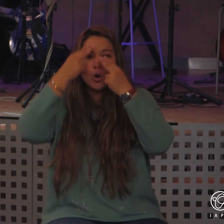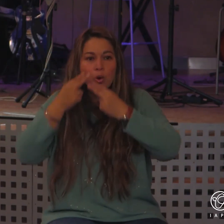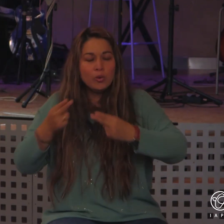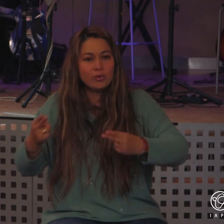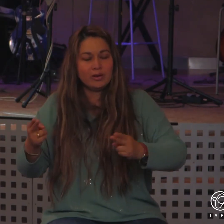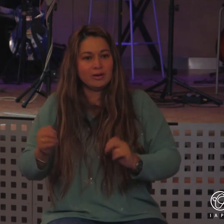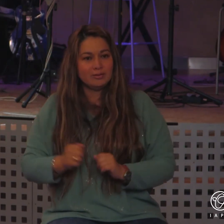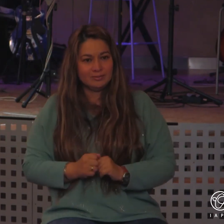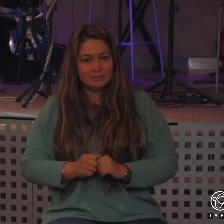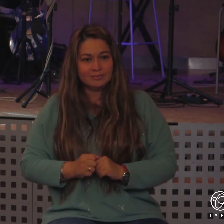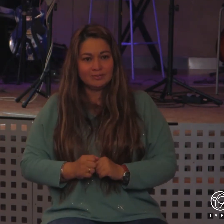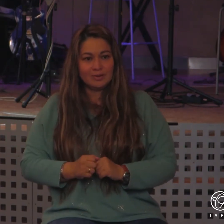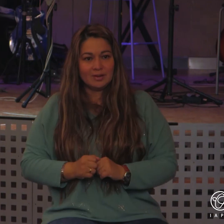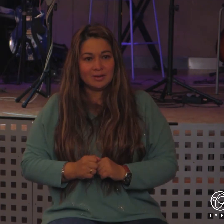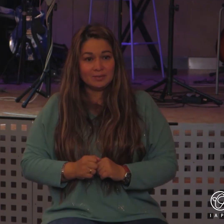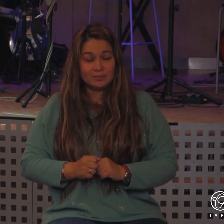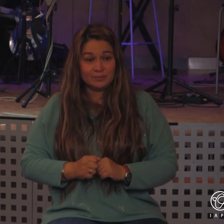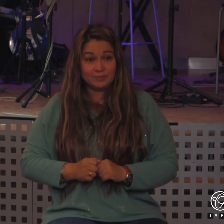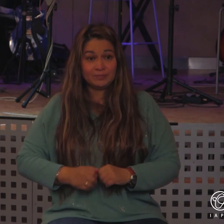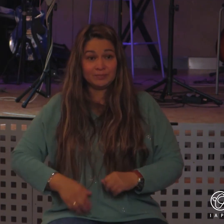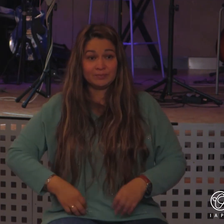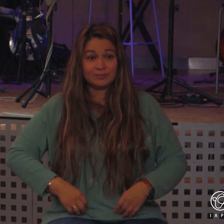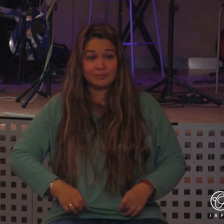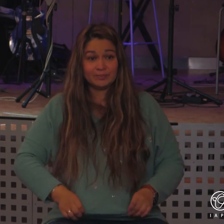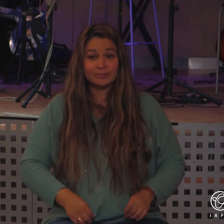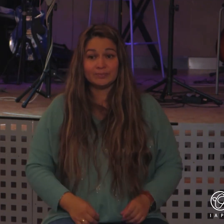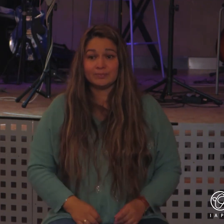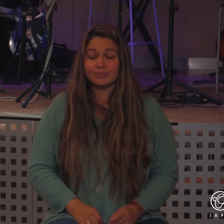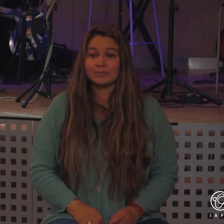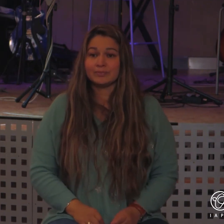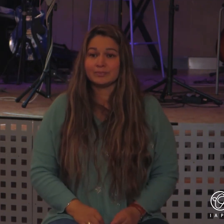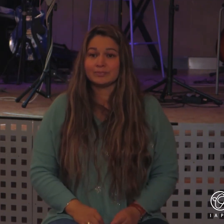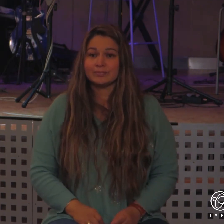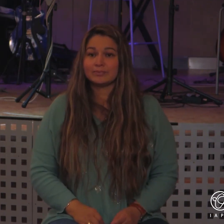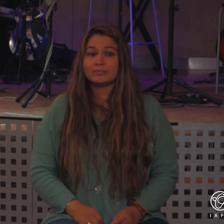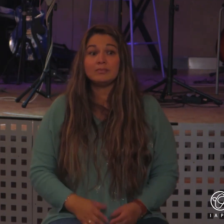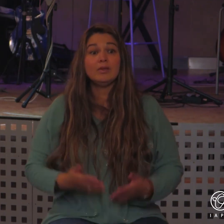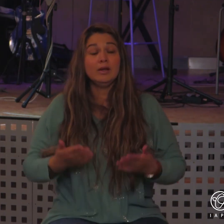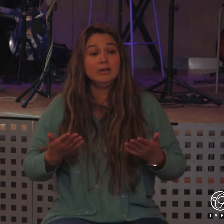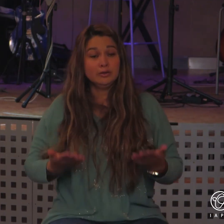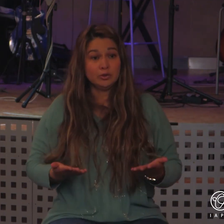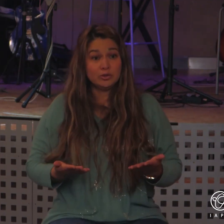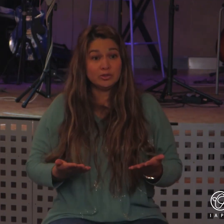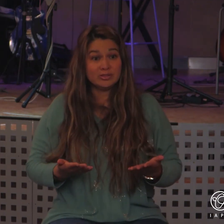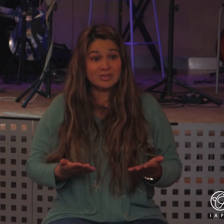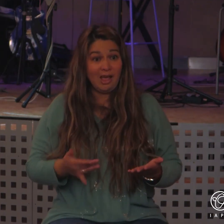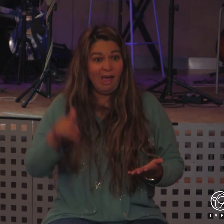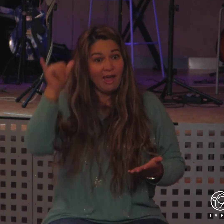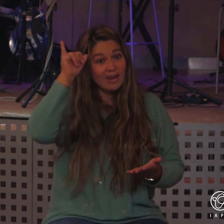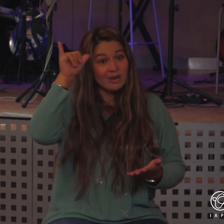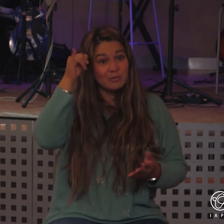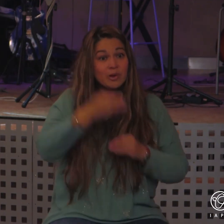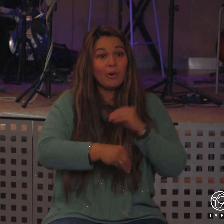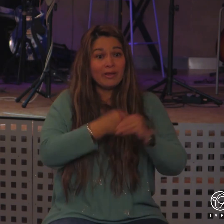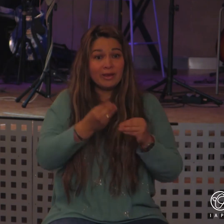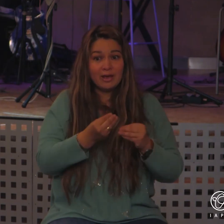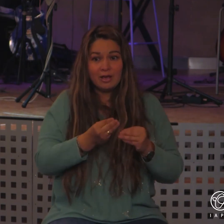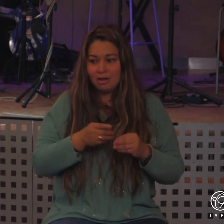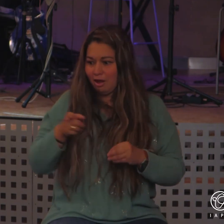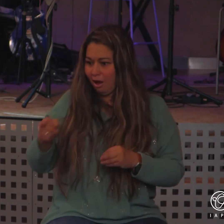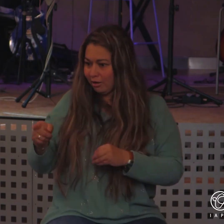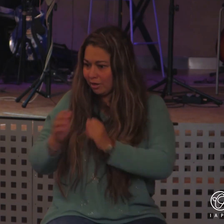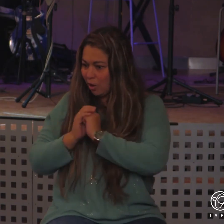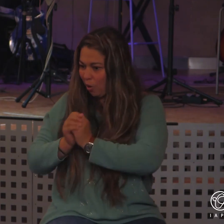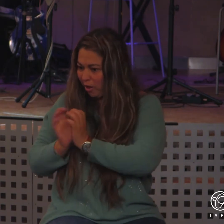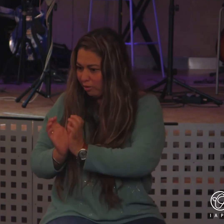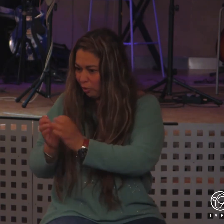No le interesa para nada, para nada. Y ahí envían los invasores. Invasores que a